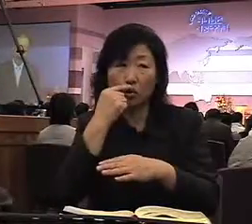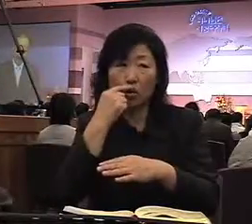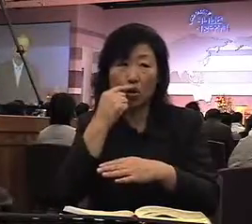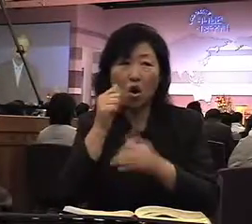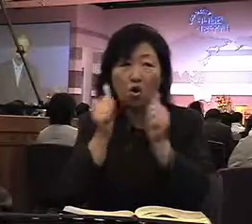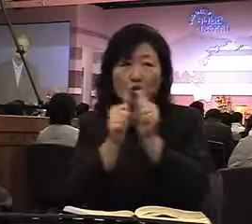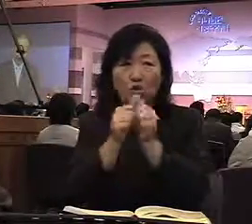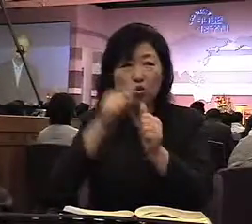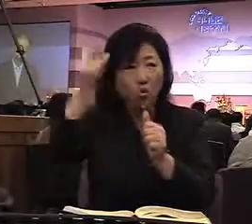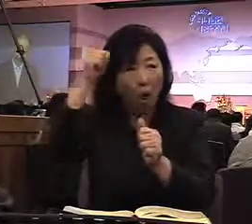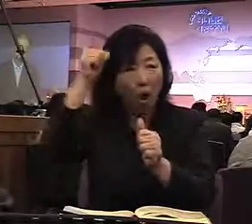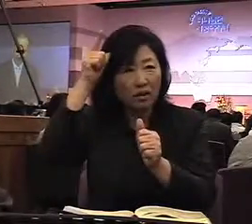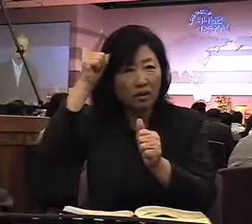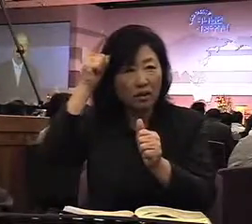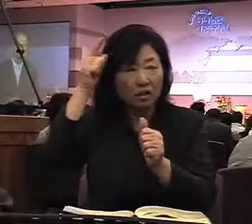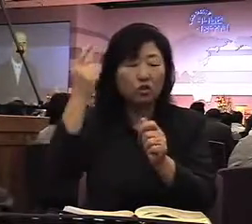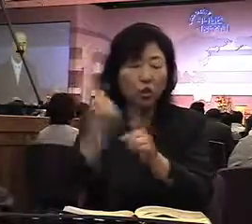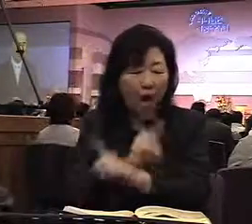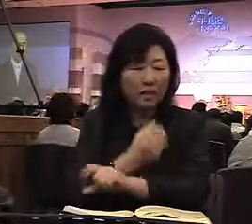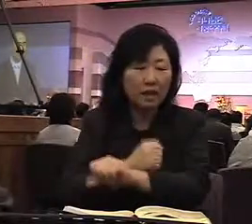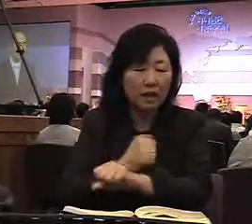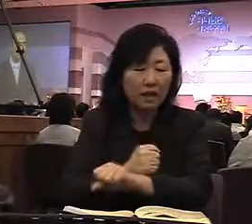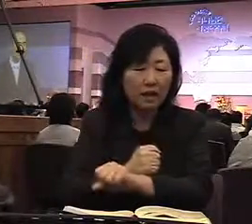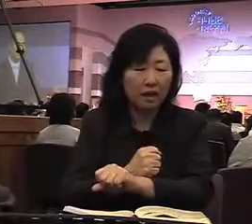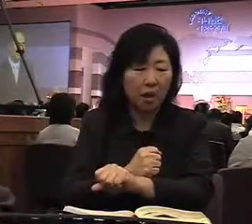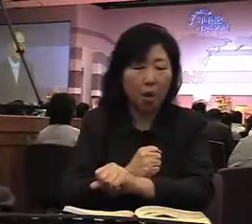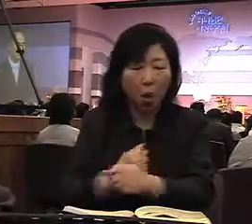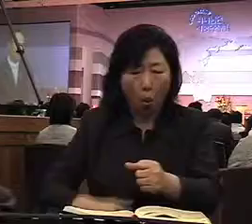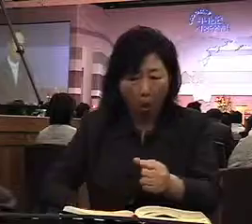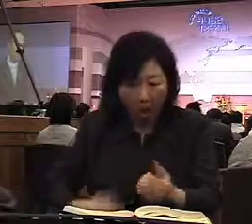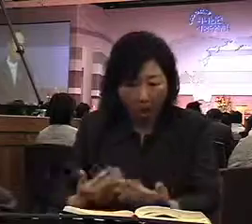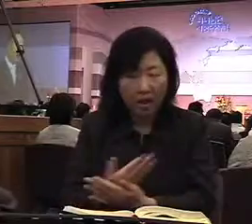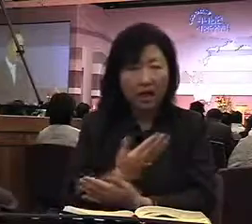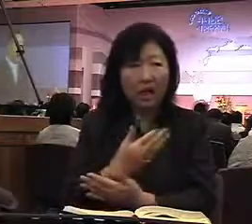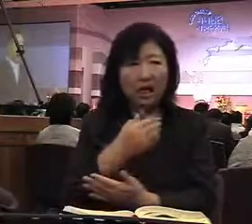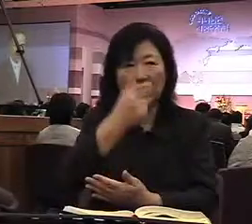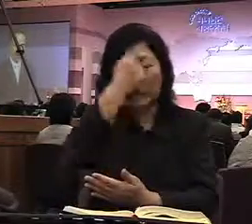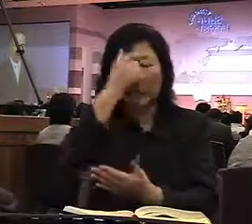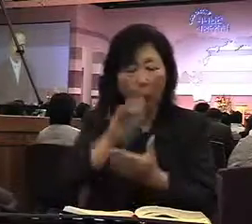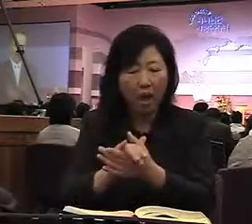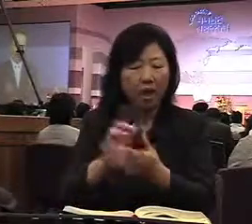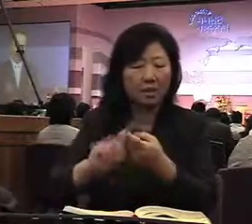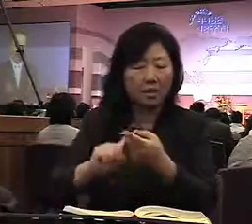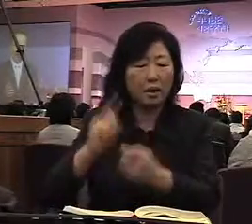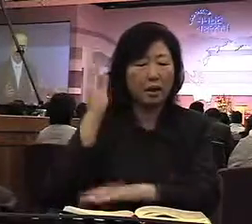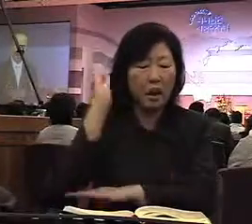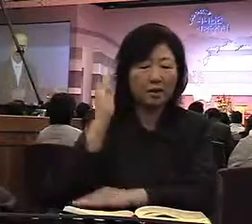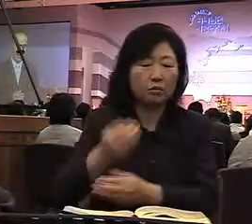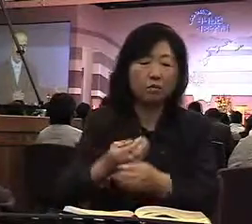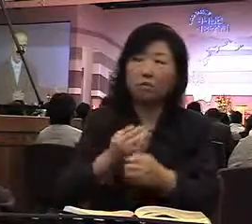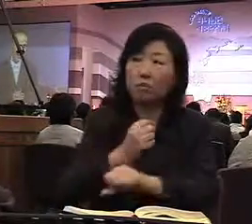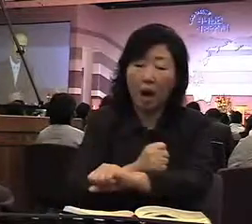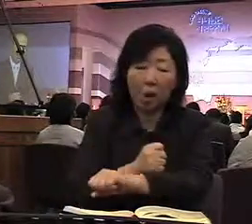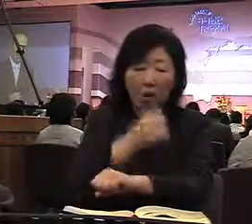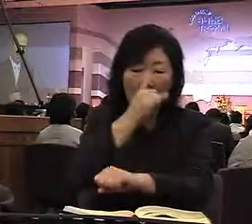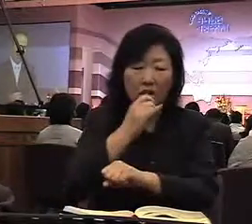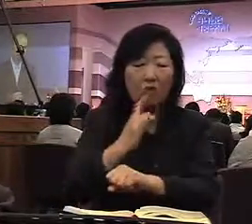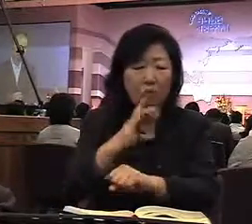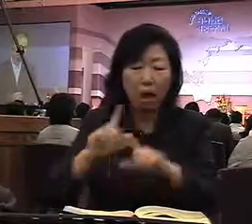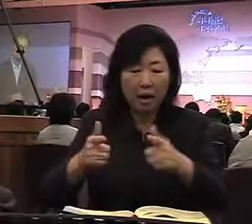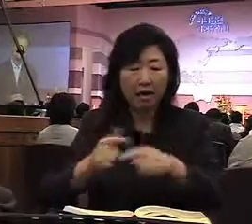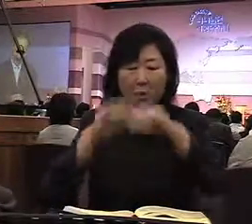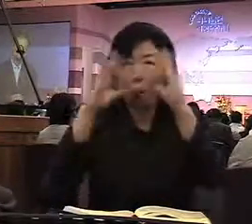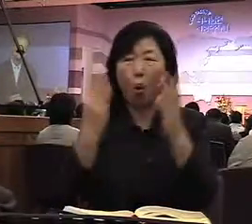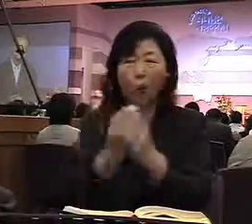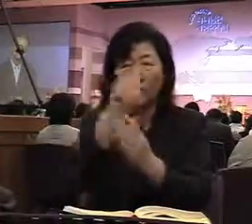수송아지를 대신하여 드리나이다는 회개의 기도에 대해서 말씀하고 있는데, 근데 회개의 기도뿐만 아니죠. 모든